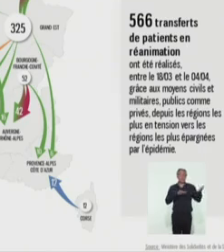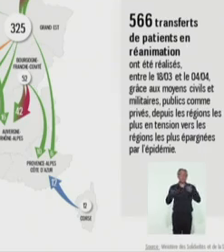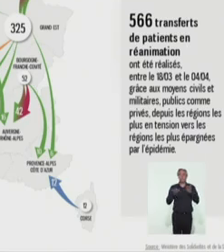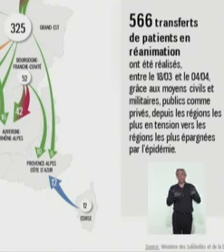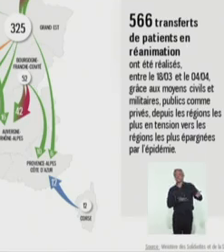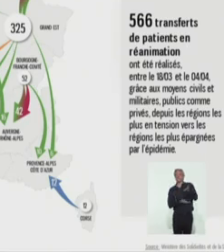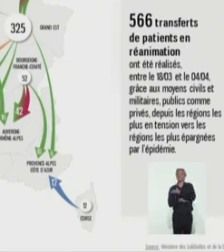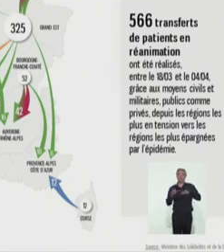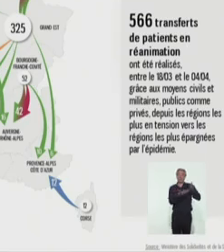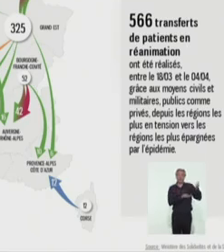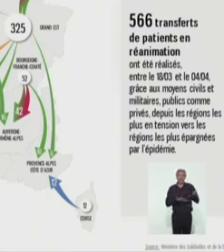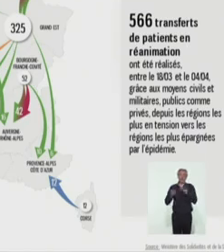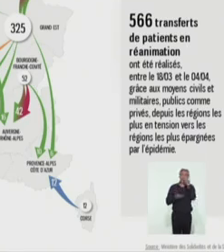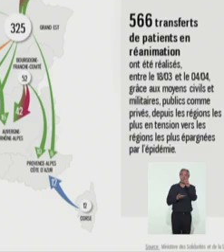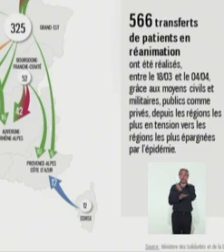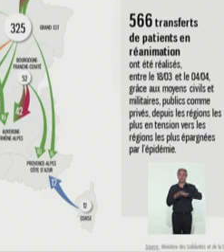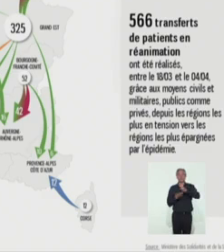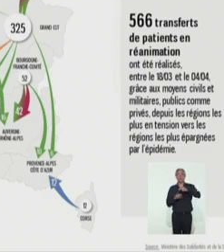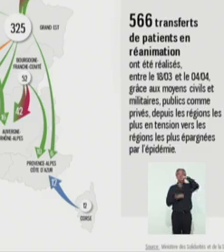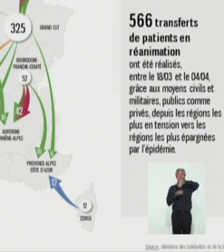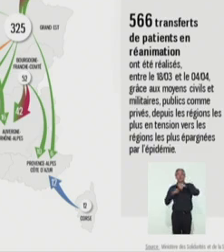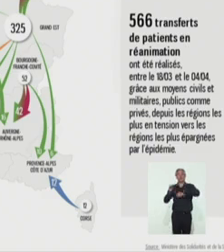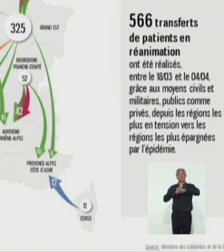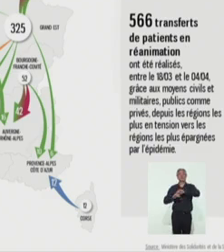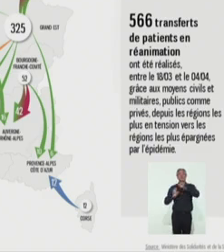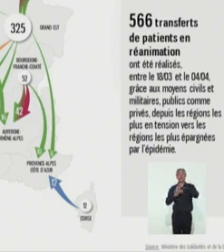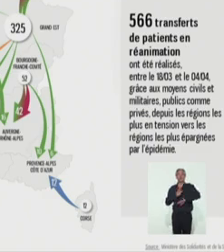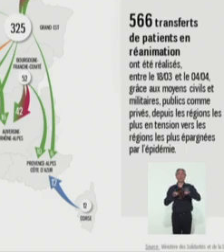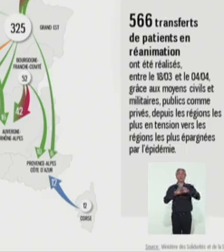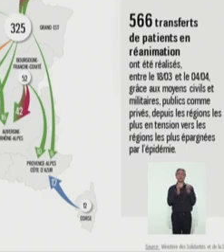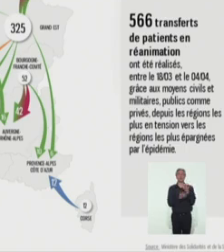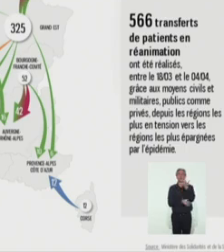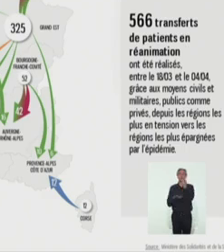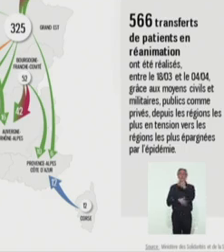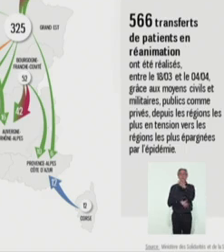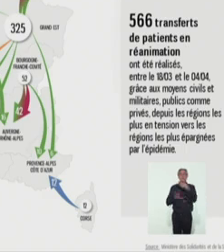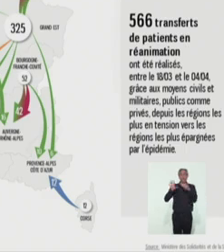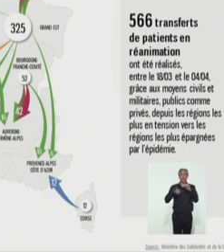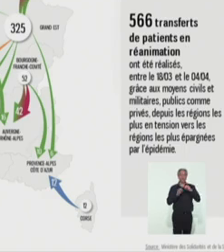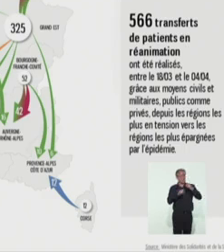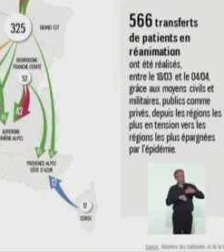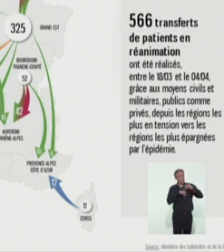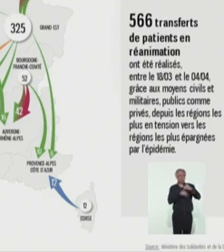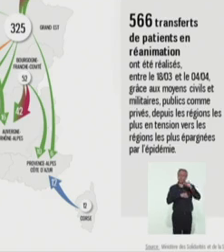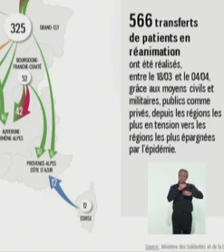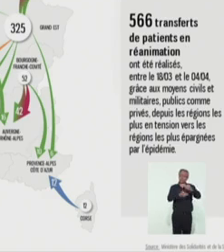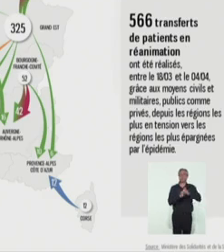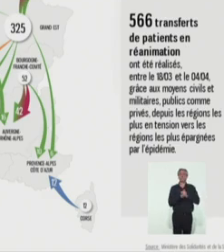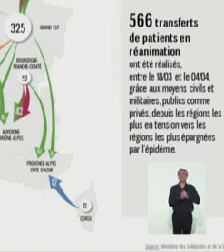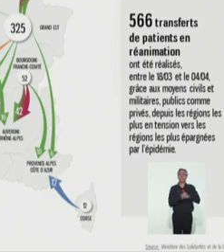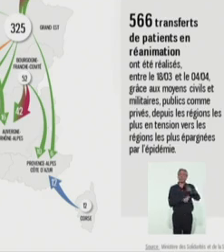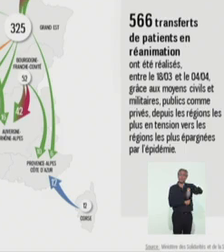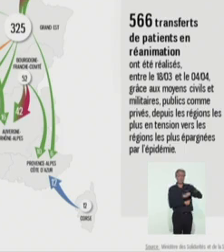type de de transfert puisqu'il est désormais parfaitement valide et on en a fait plus de 560 on continuera à le faire et donc nous sommes toujours à l'écouté